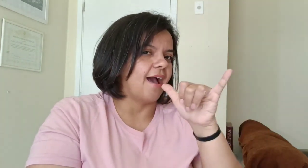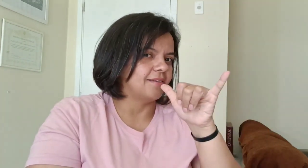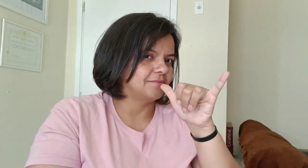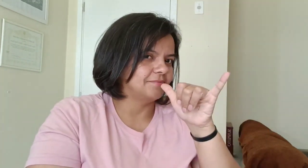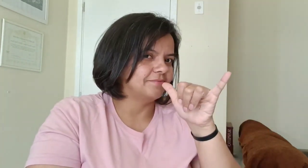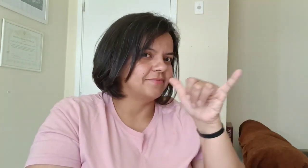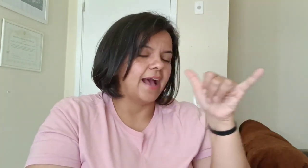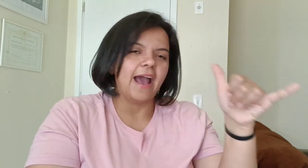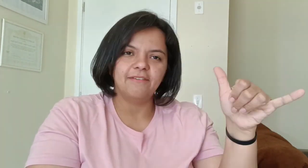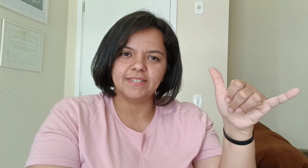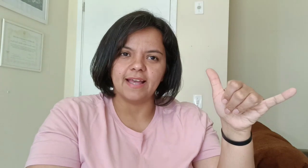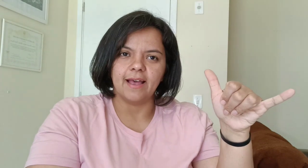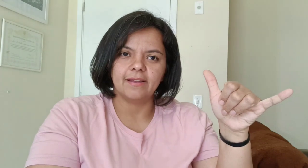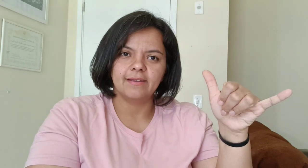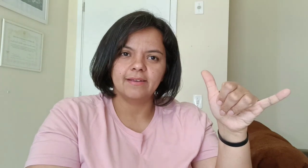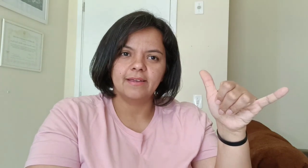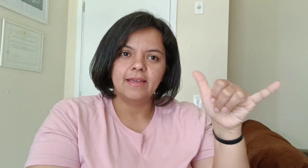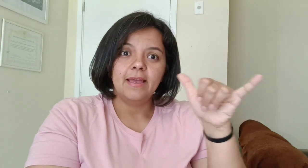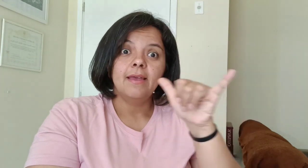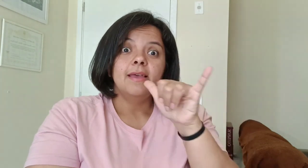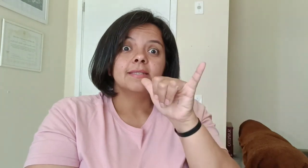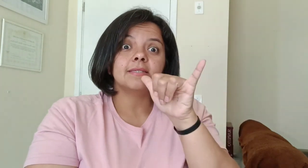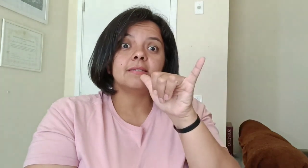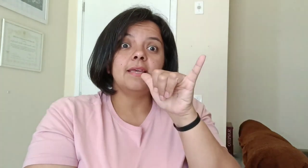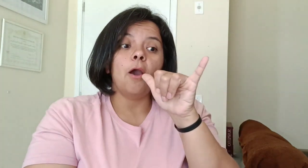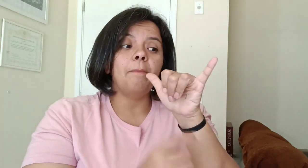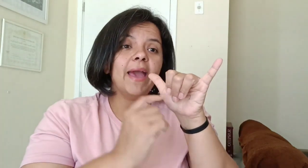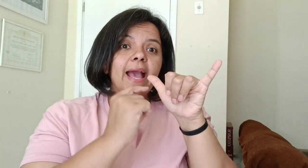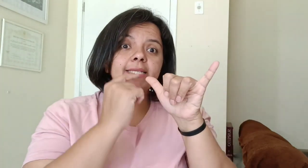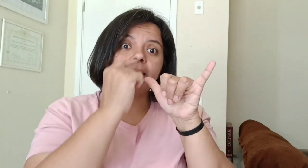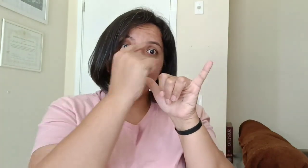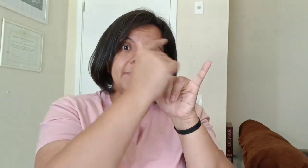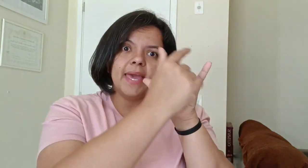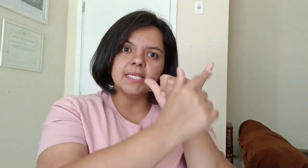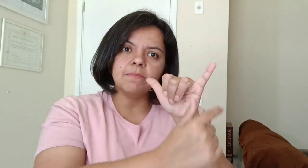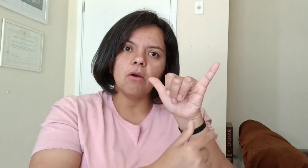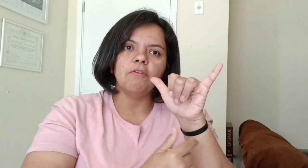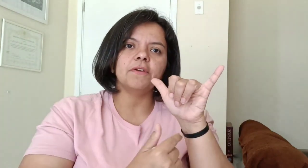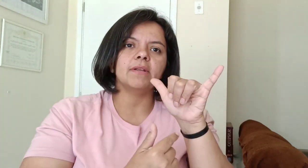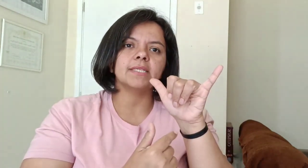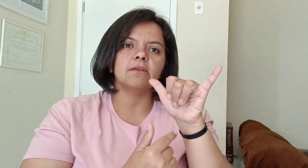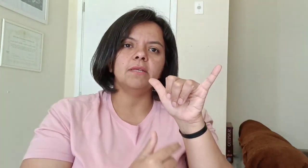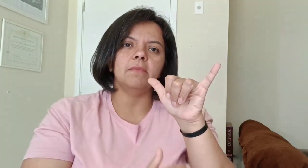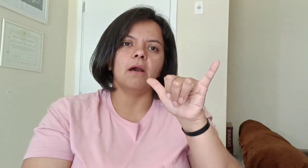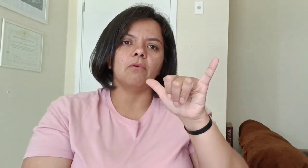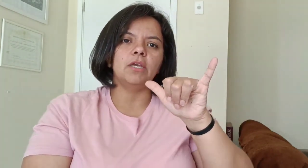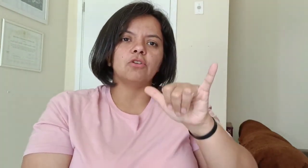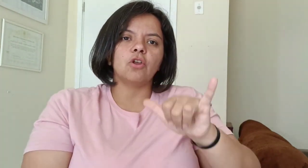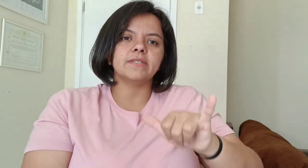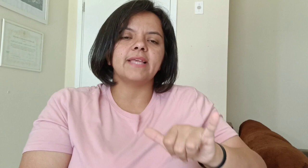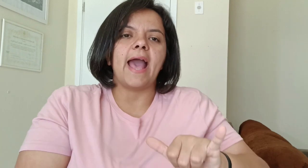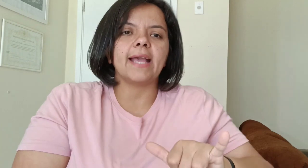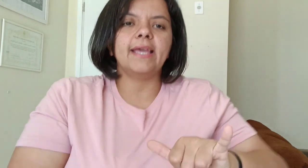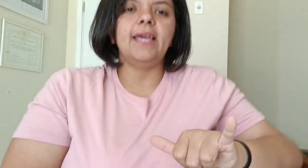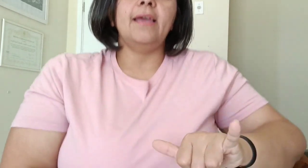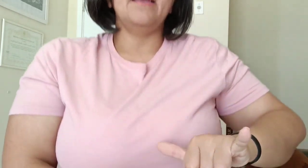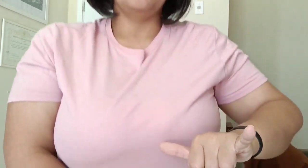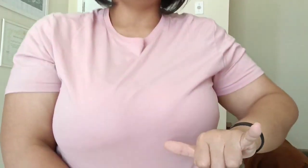Avisar, avisar. Se eu pegar essa mesma configuração de mão e eu trouxer aqui, pra